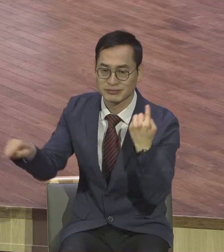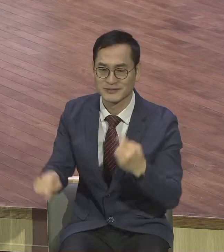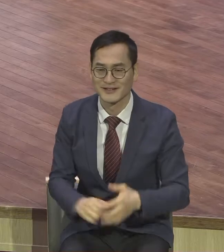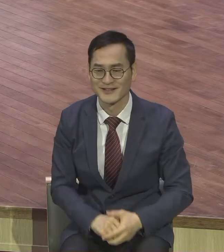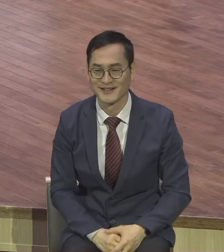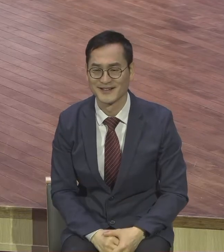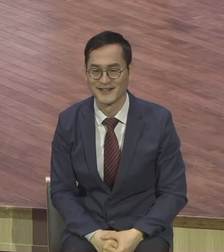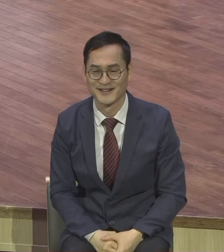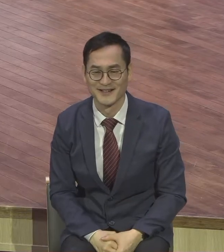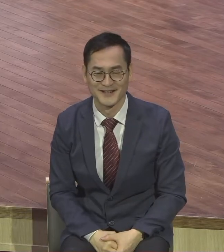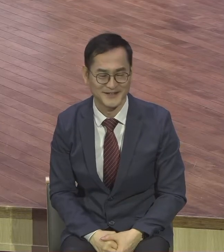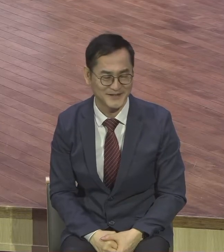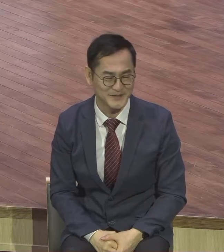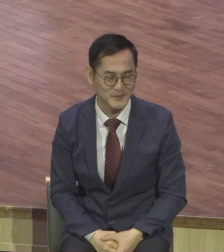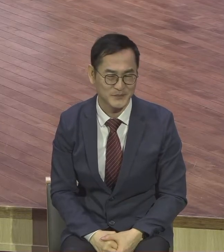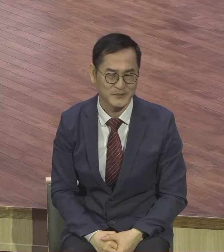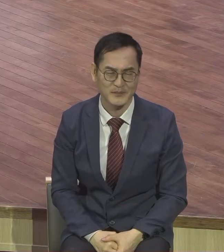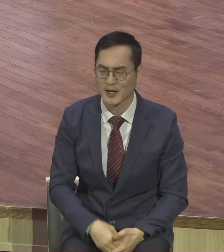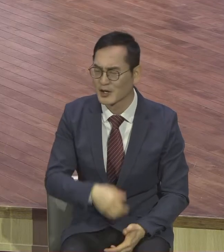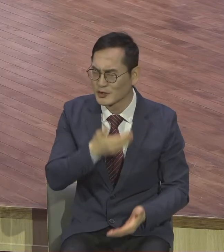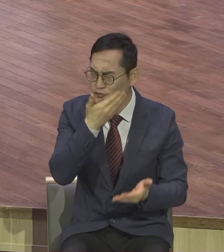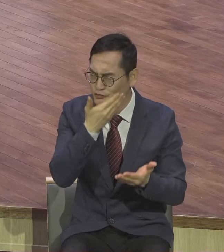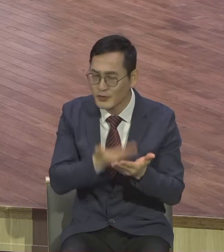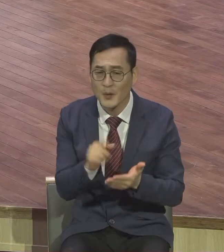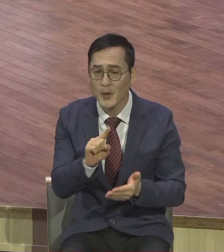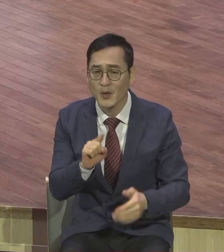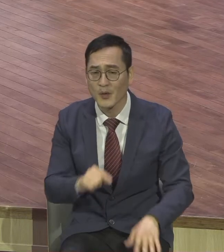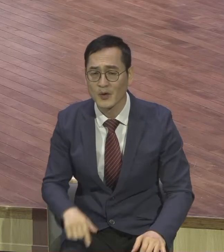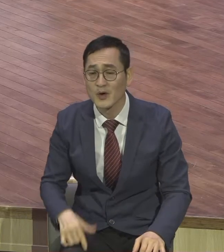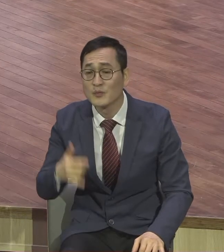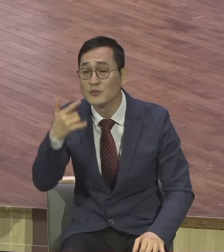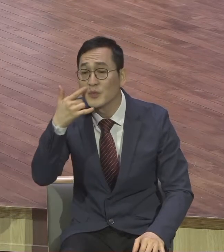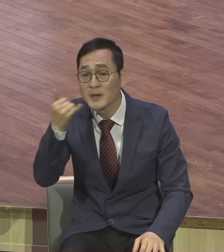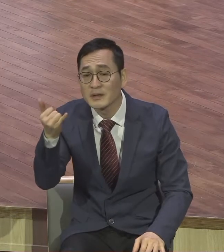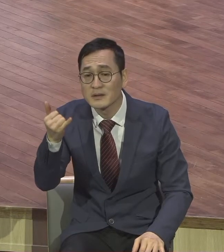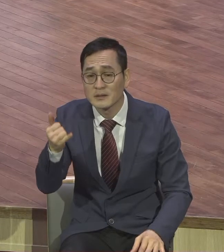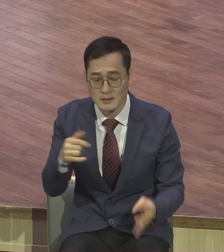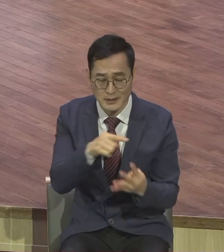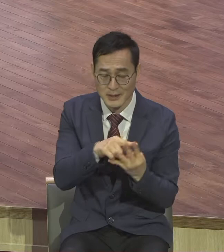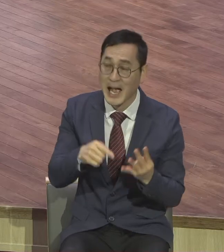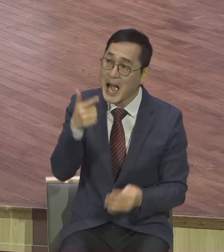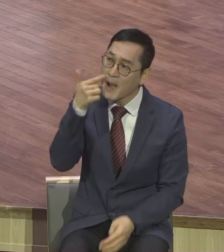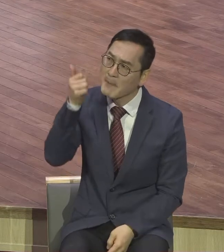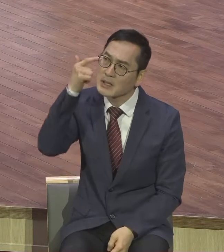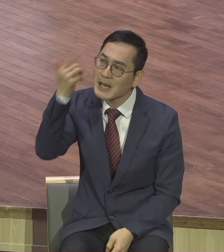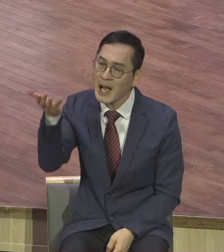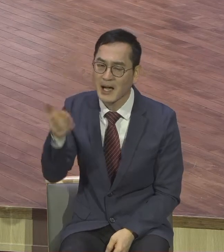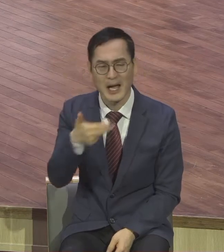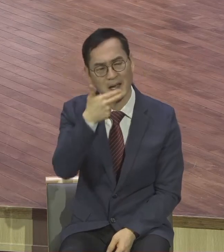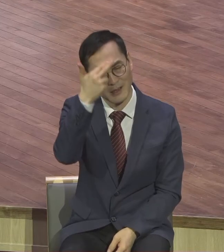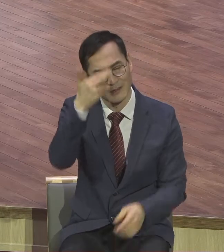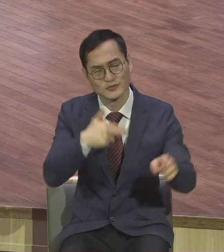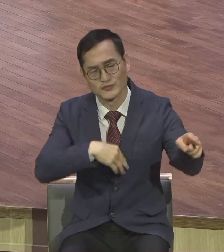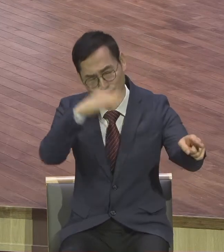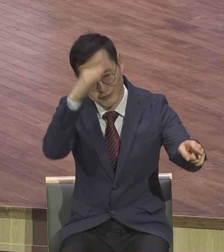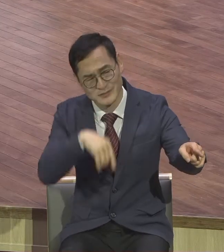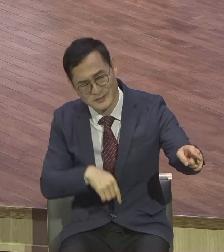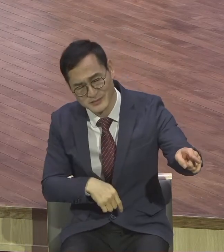중요한 것은 부모가 보여주는 그대로 자녀들은